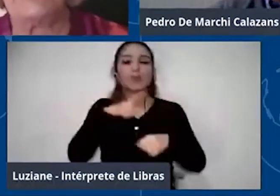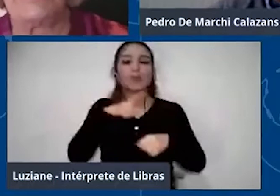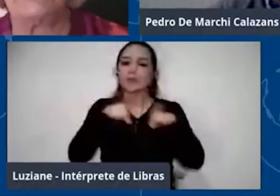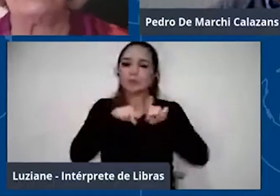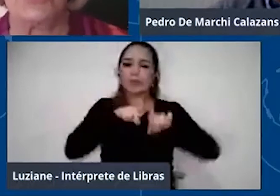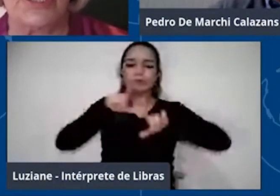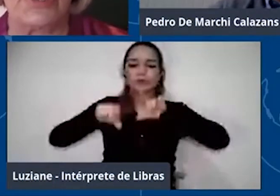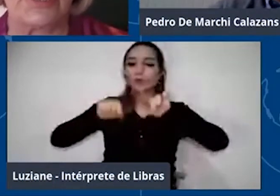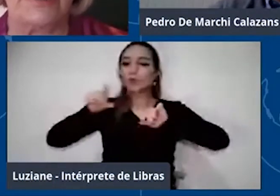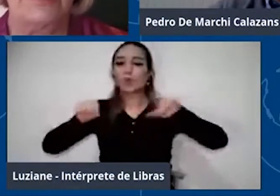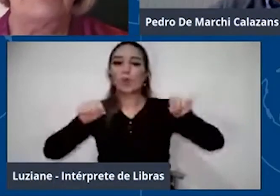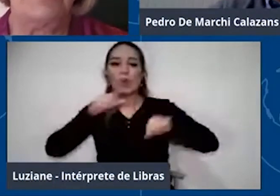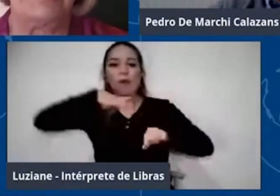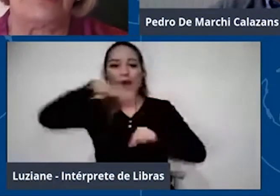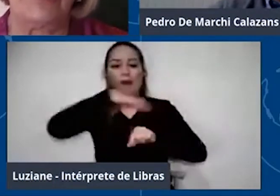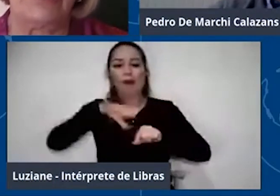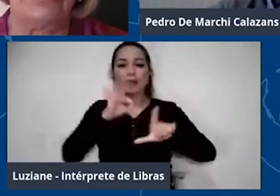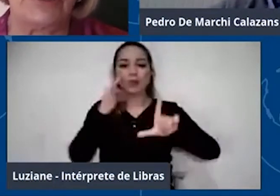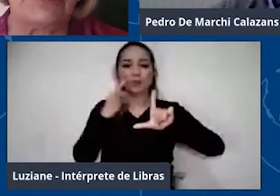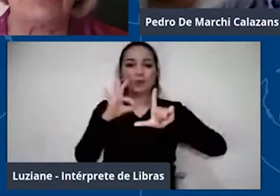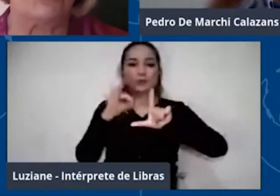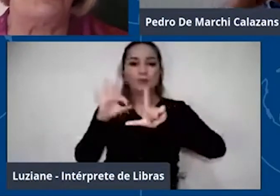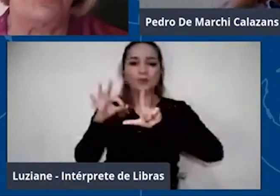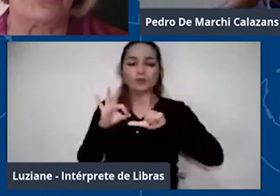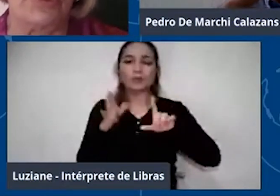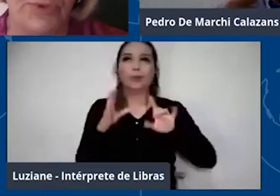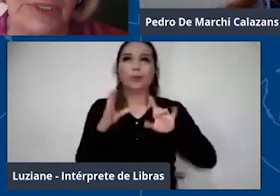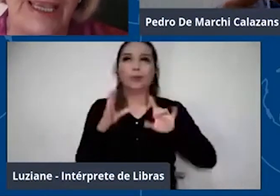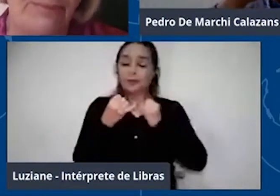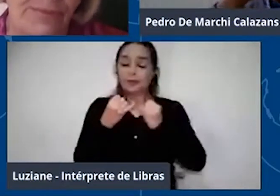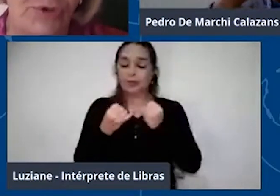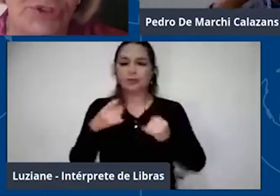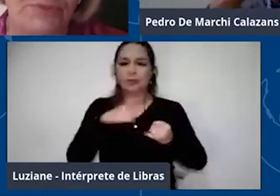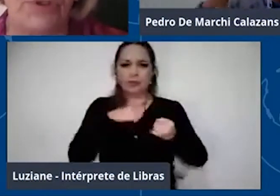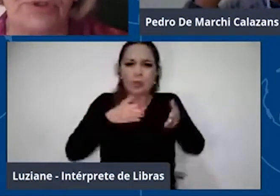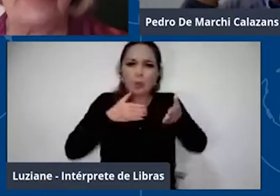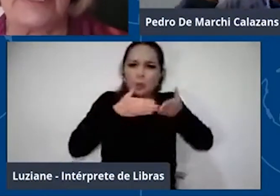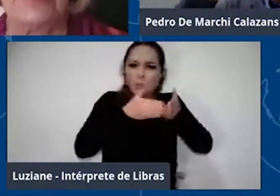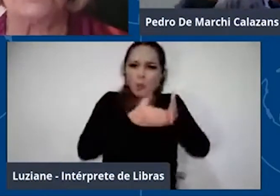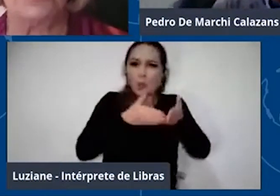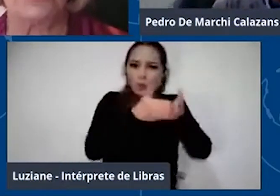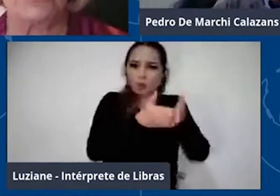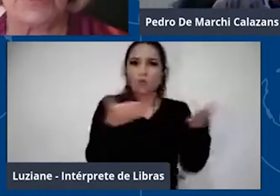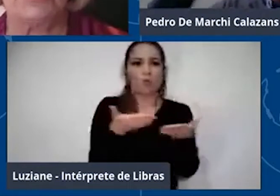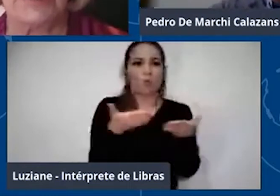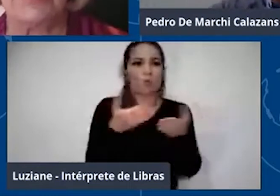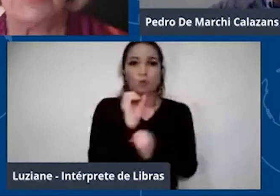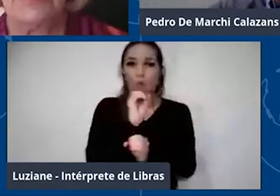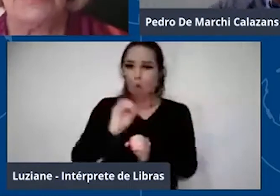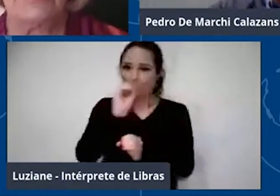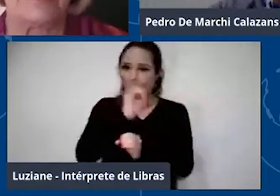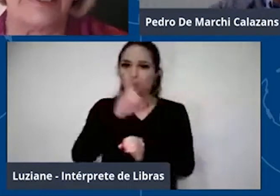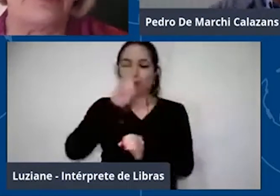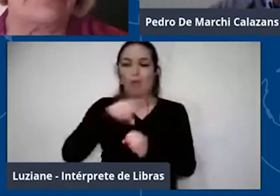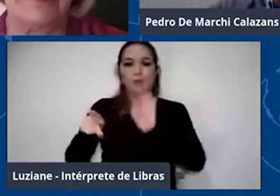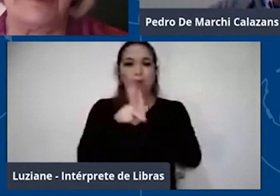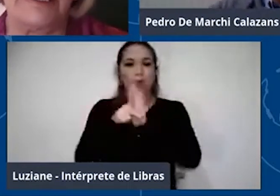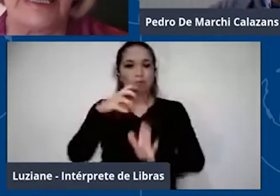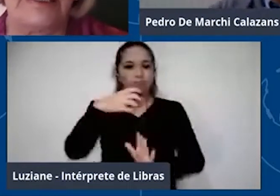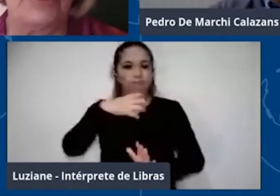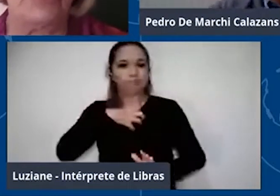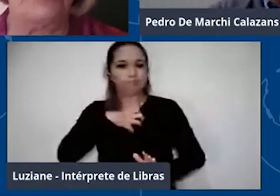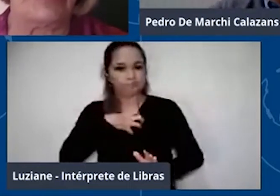alternativas sempre na área logística. Agora, nós temos um porto que é hoje muito eficiente, o Porto de Rio Grande. Sim.